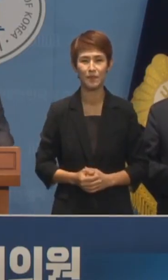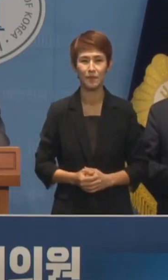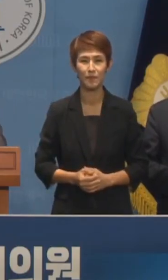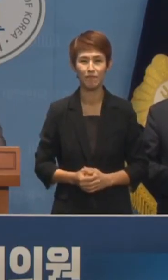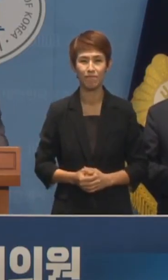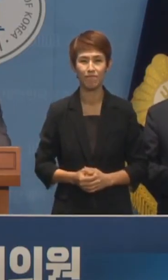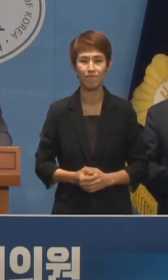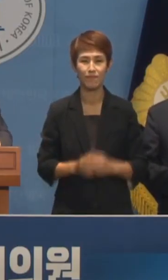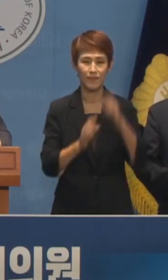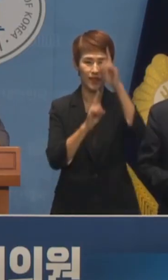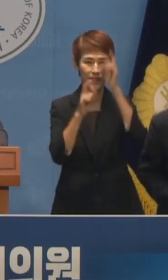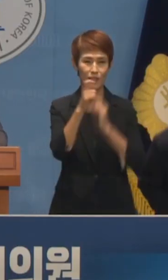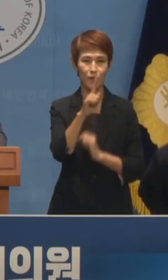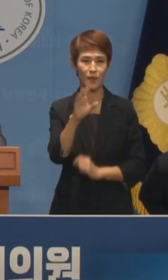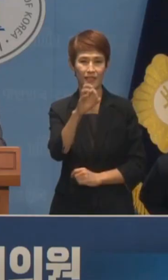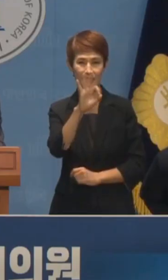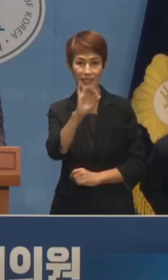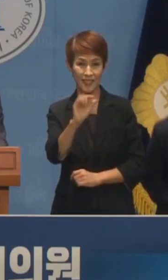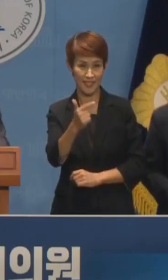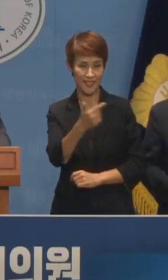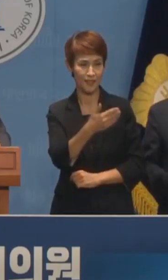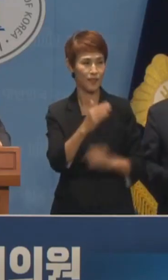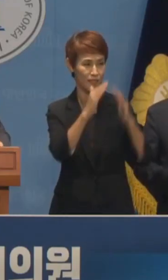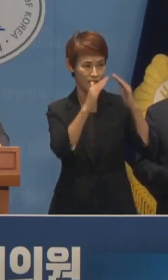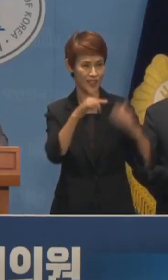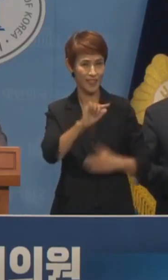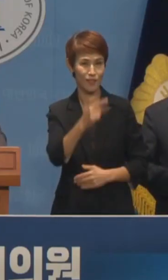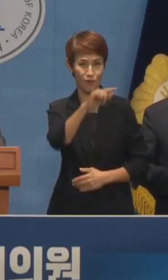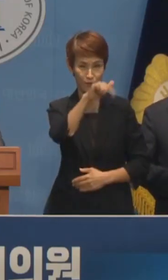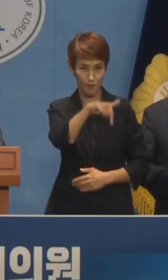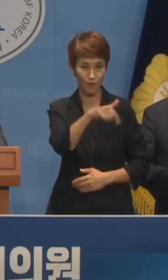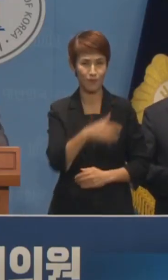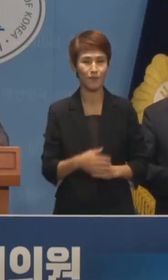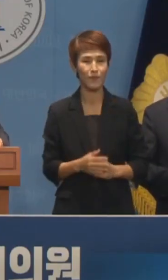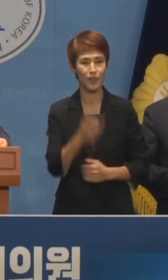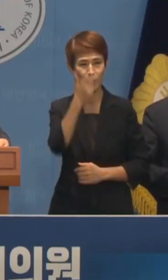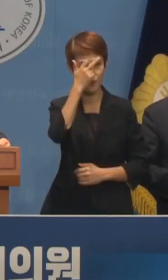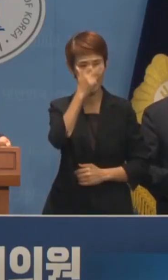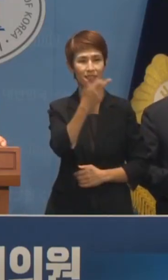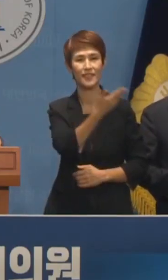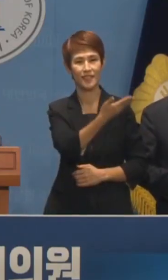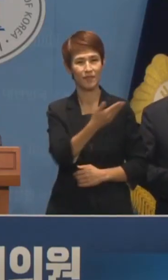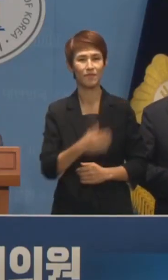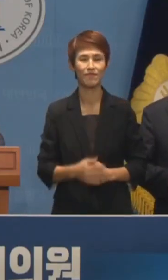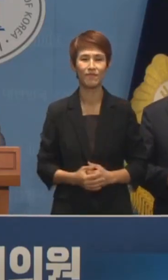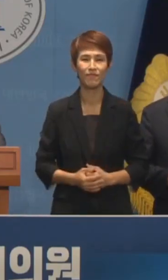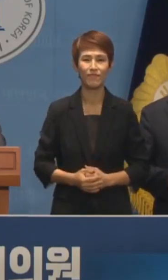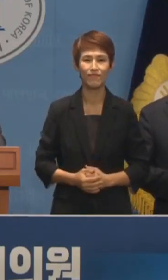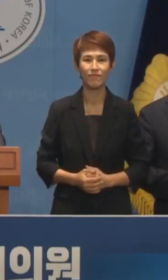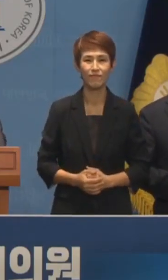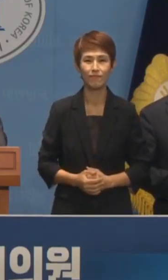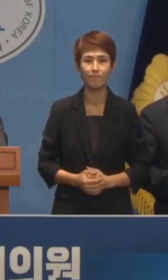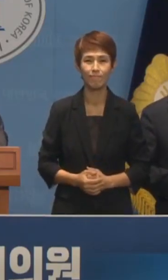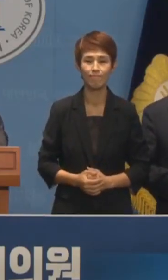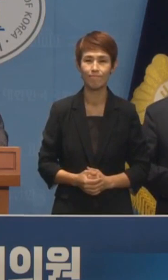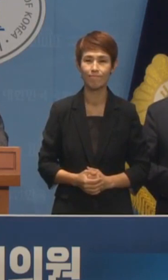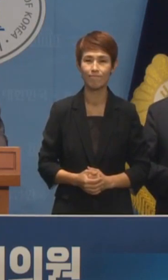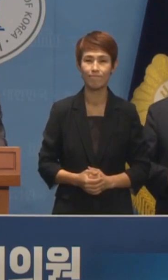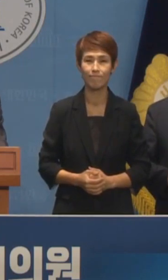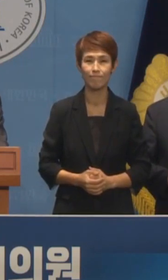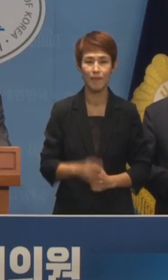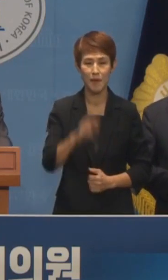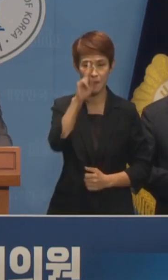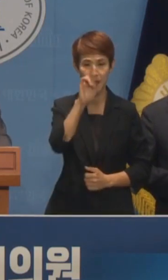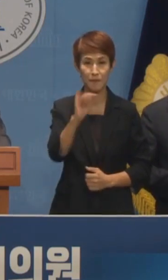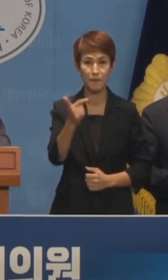그리고 왼쪽에 이광희 의원님 오셨습니다. 전진숙 의원님 오셨습니다. 최현일 의원님 오셨습니다. 그리고